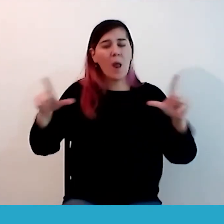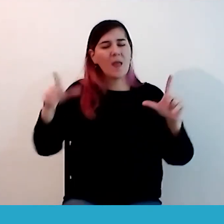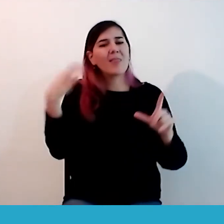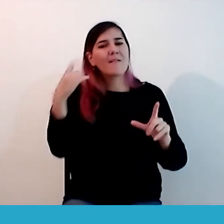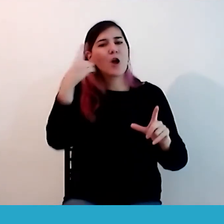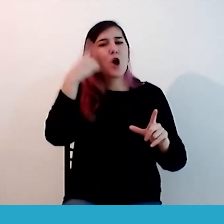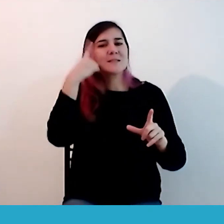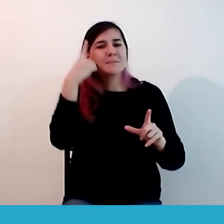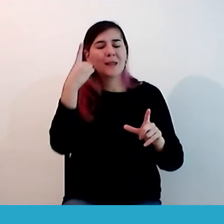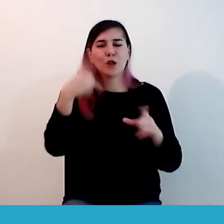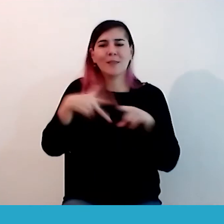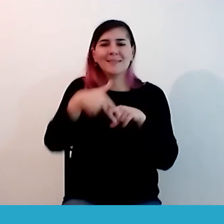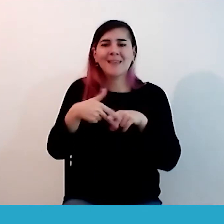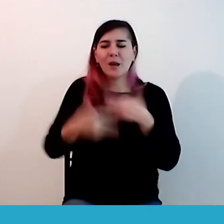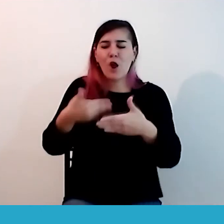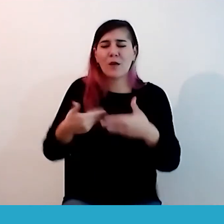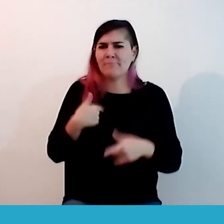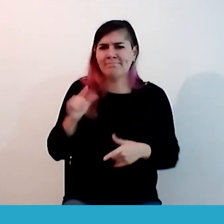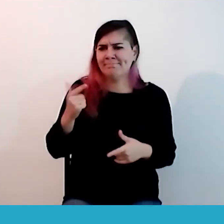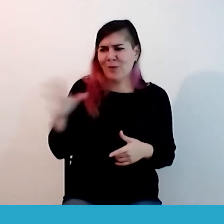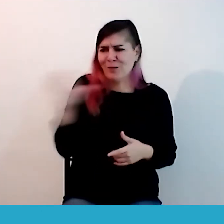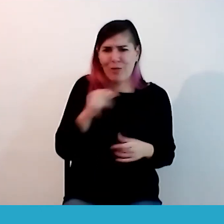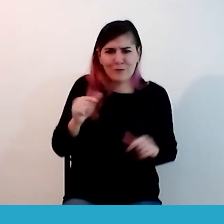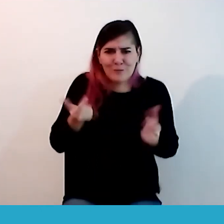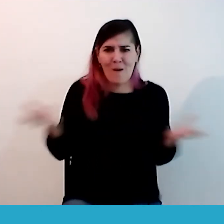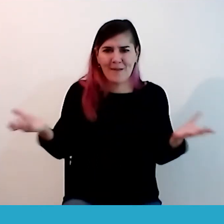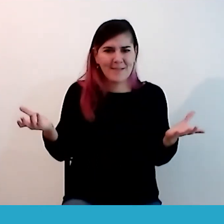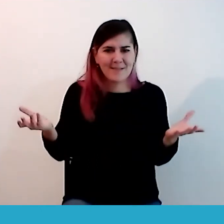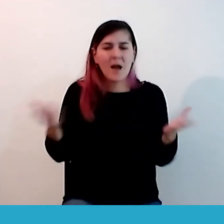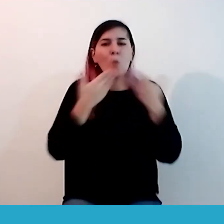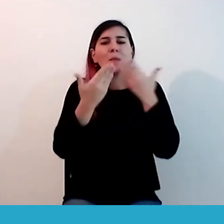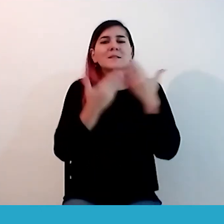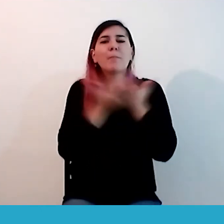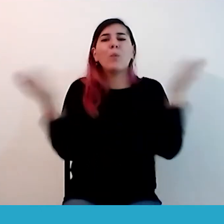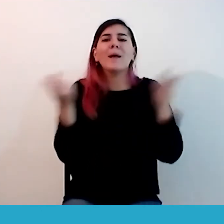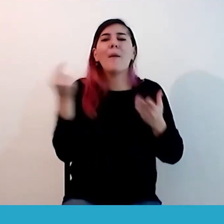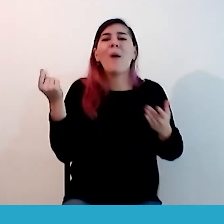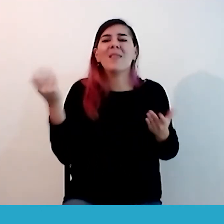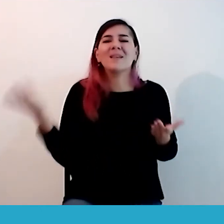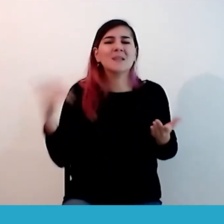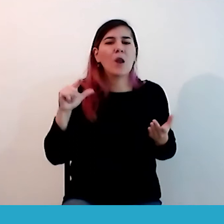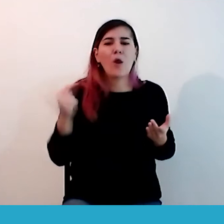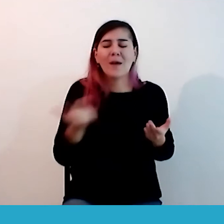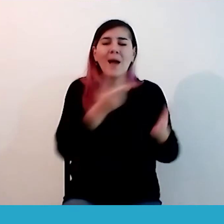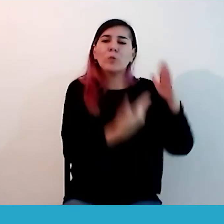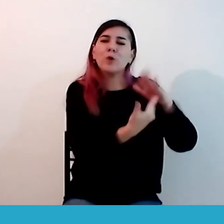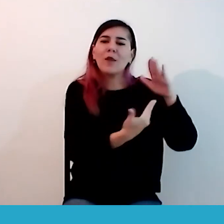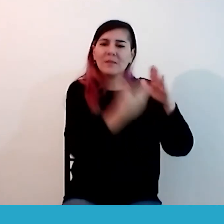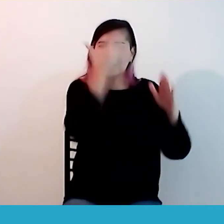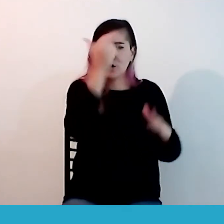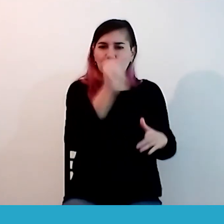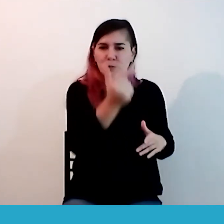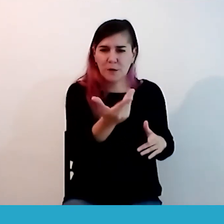conocimientos y tecnología que no todos tienen. Considera que esta audiencia pública carece de toda validez, debiendo las autoridades declararla